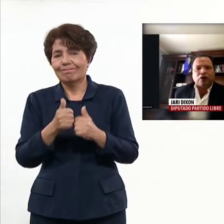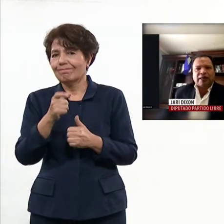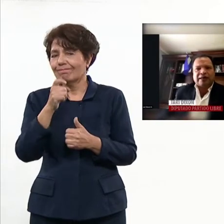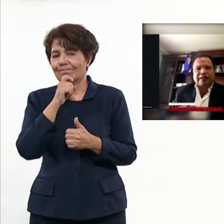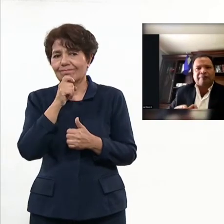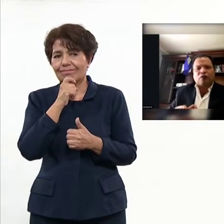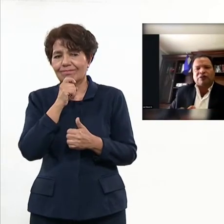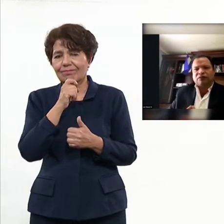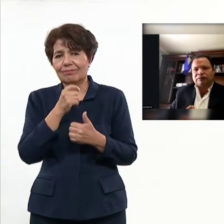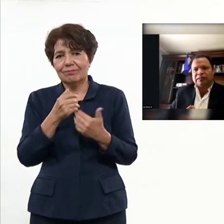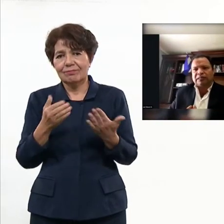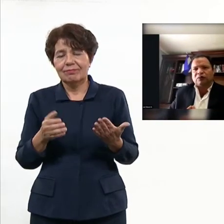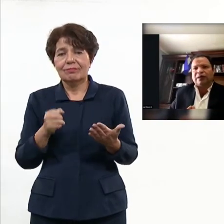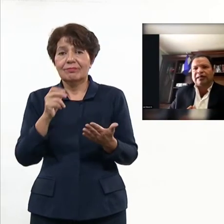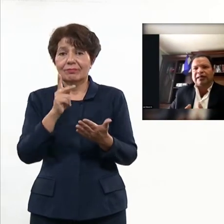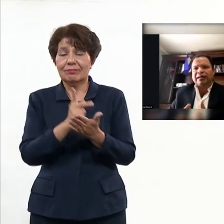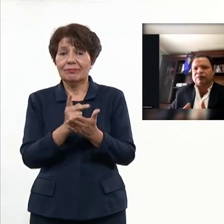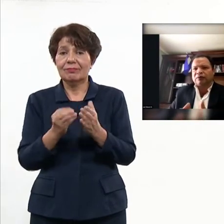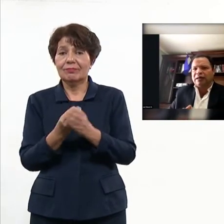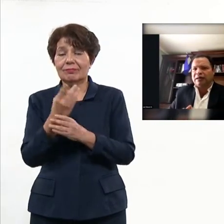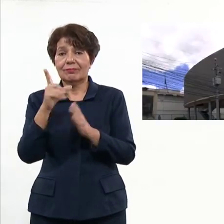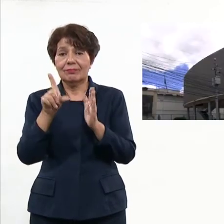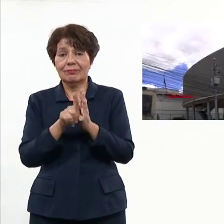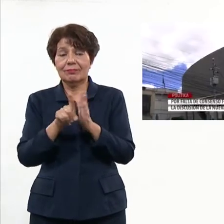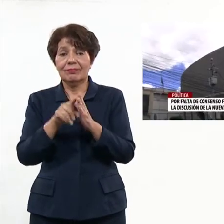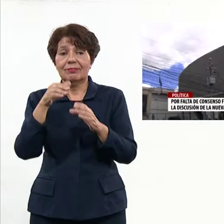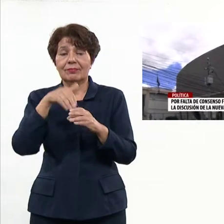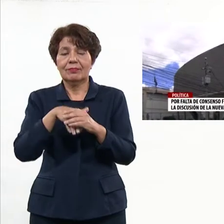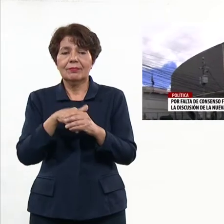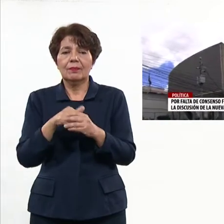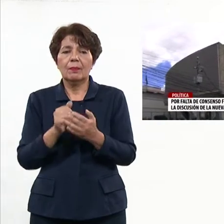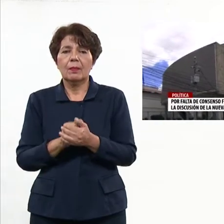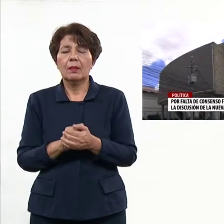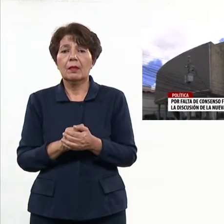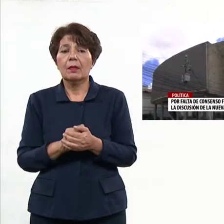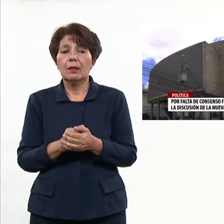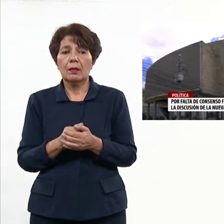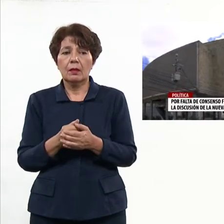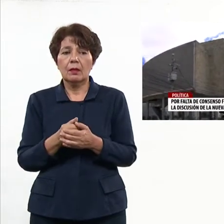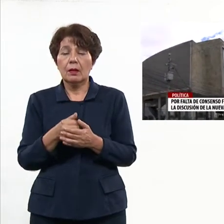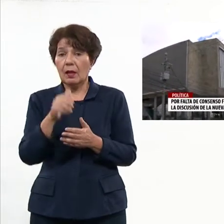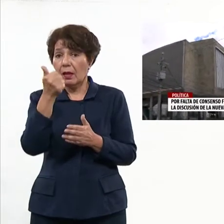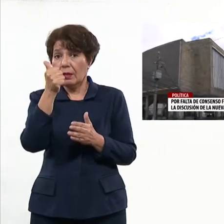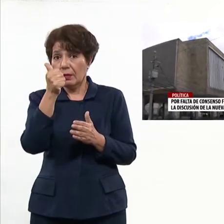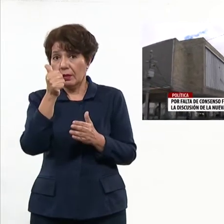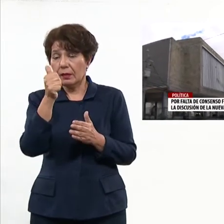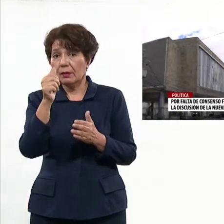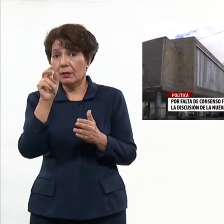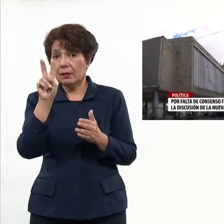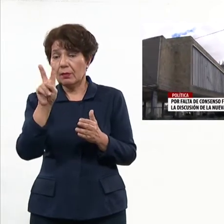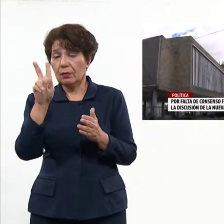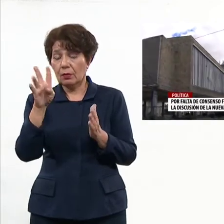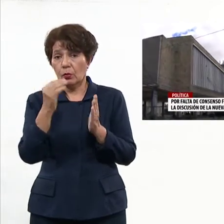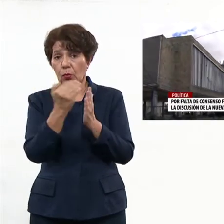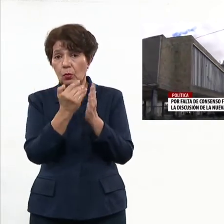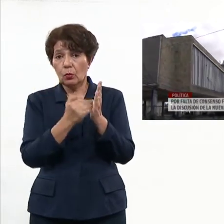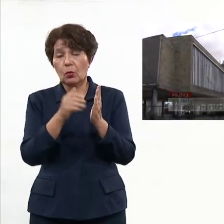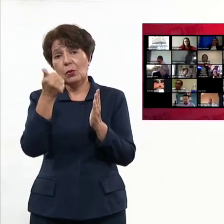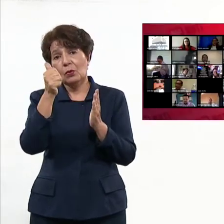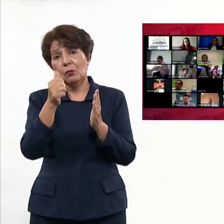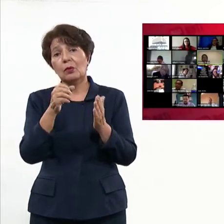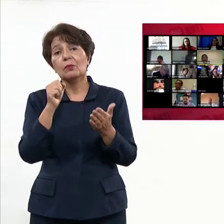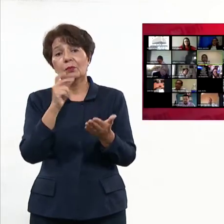nos en la aprobación de esta nueva ley electoral tan solo 10 de 24 artículos que se discutieron en la sesión fueron